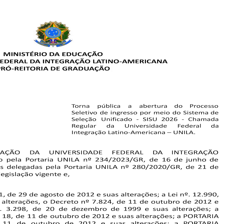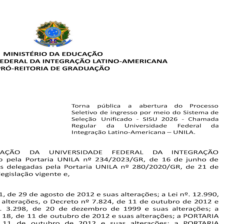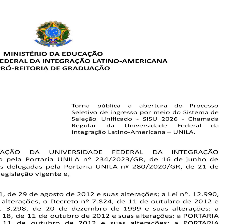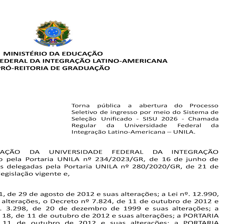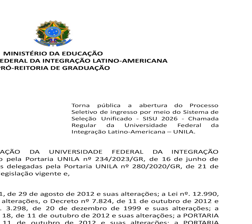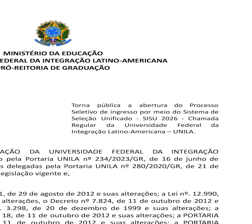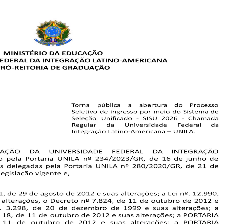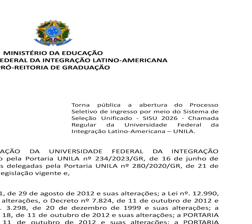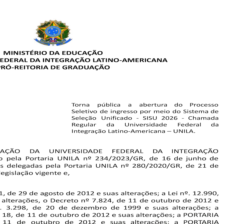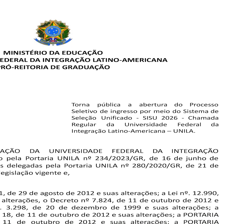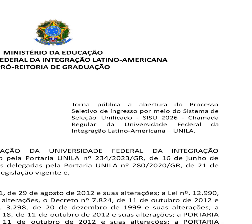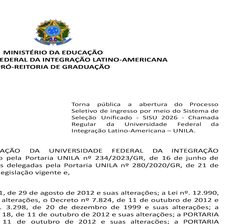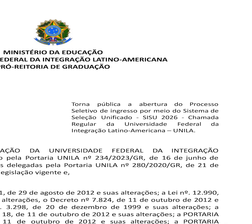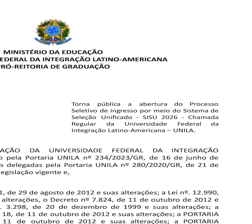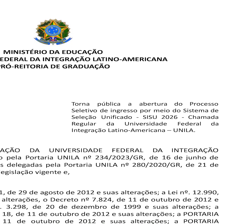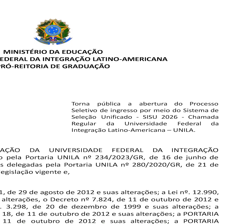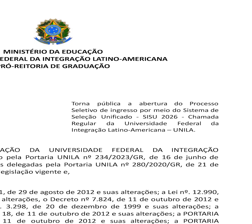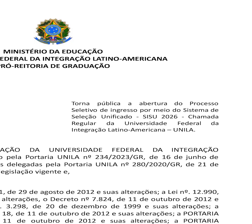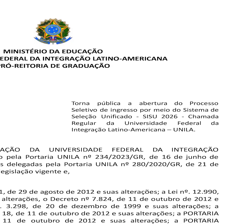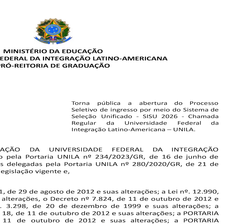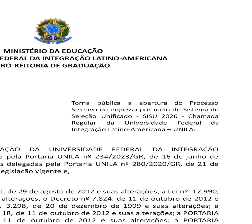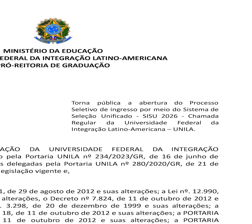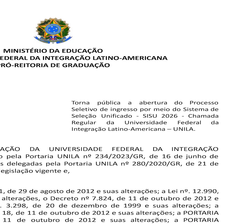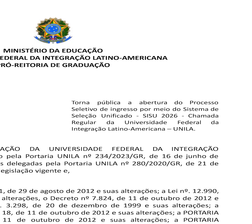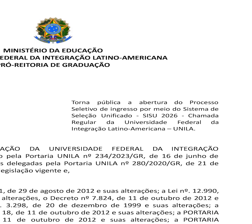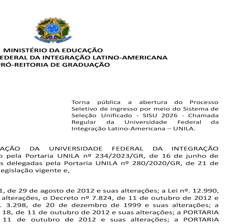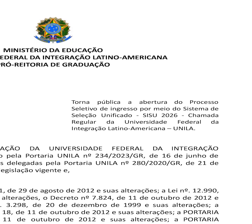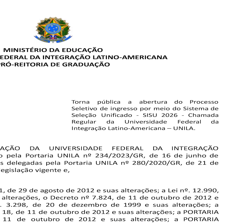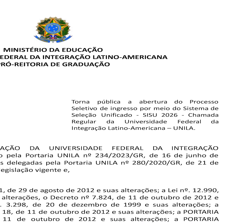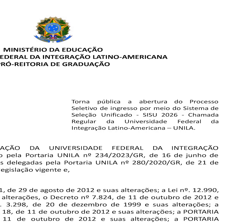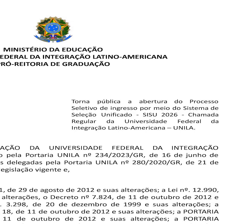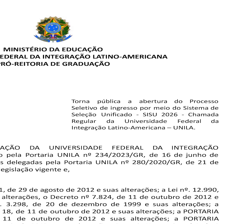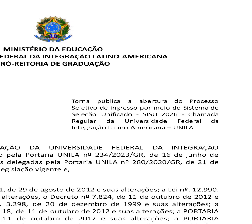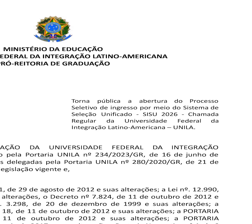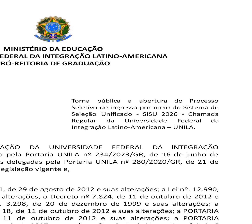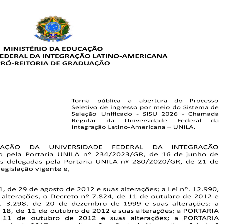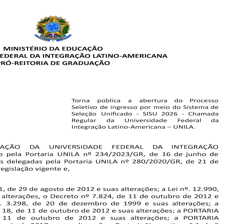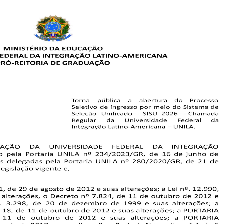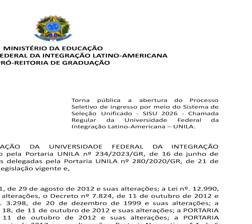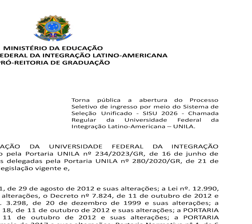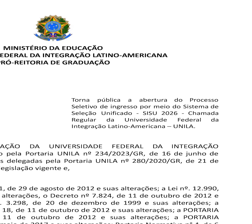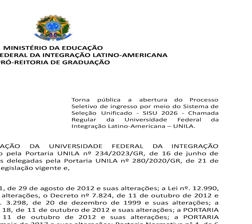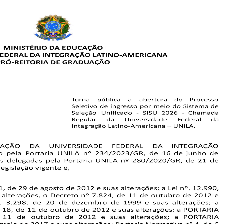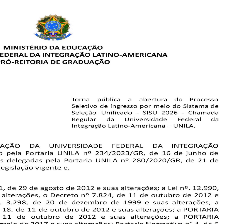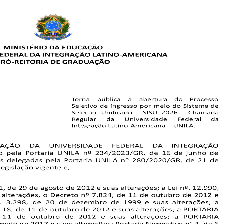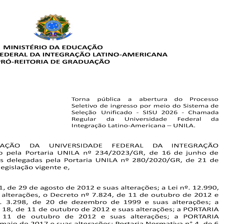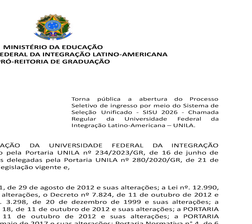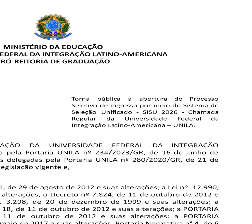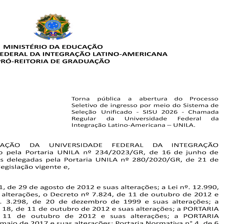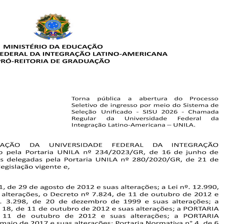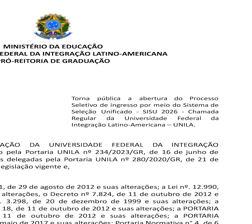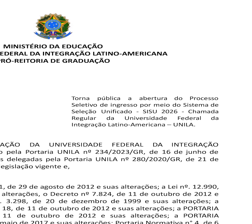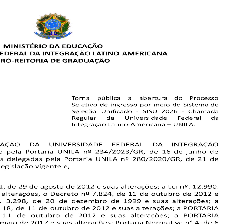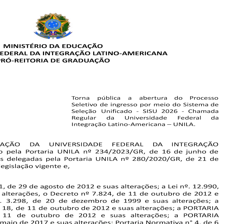1/2026/Prograde. Torna pública a abertura do processo seletivo de ingresso por meio do Sistema de Seleção Unificado,